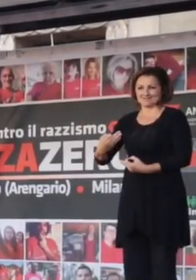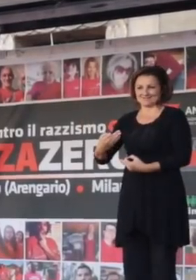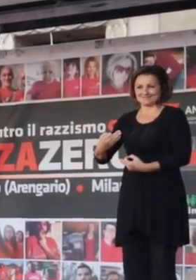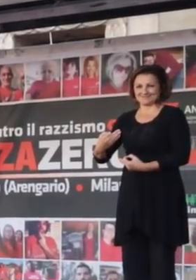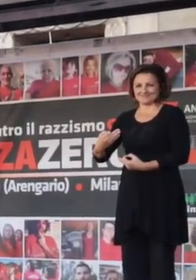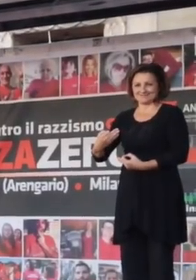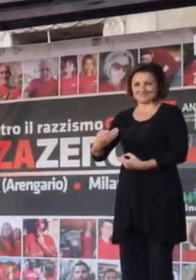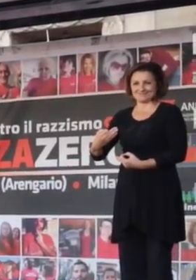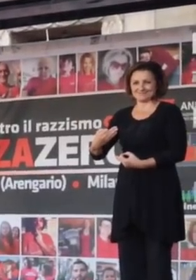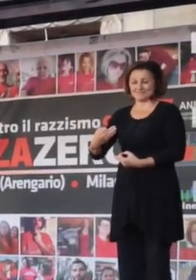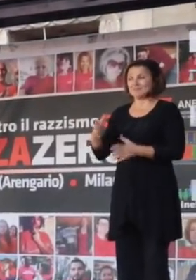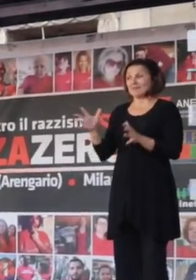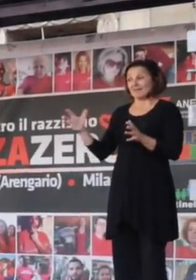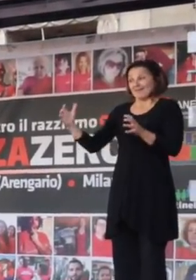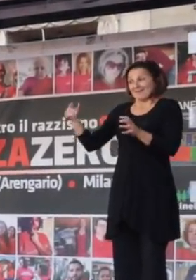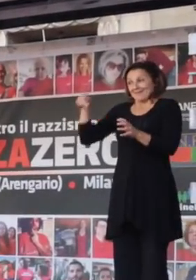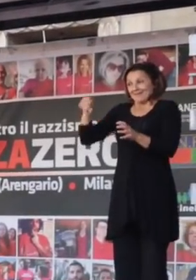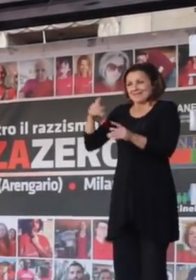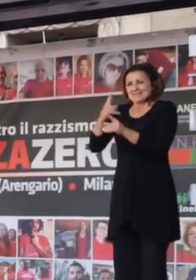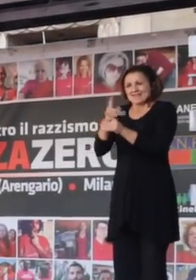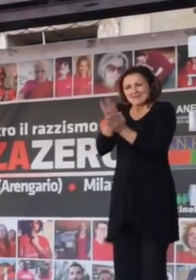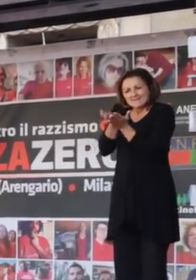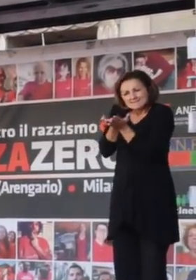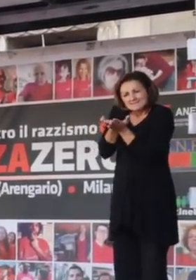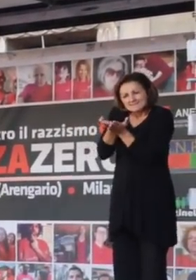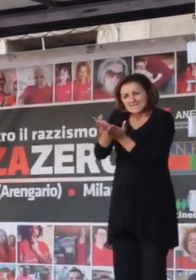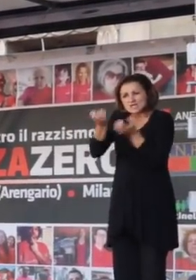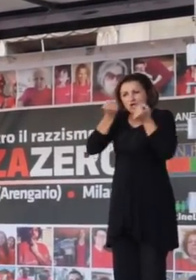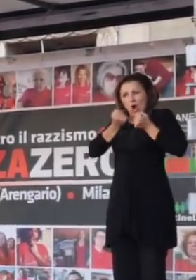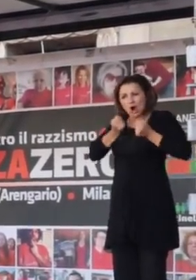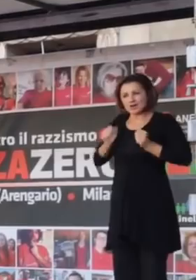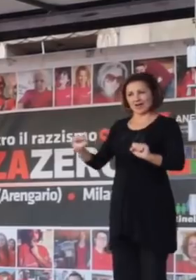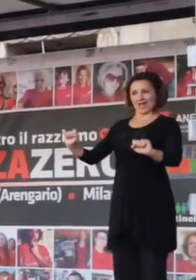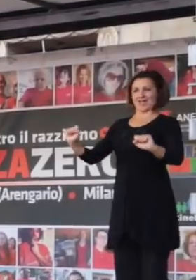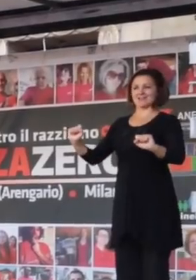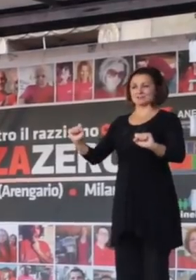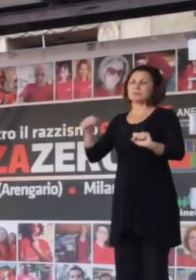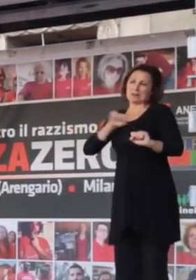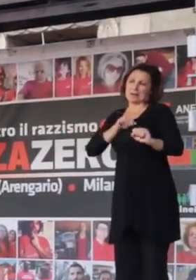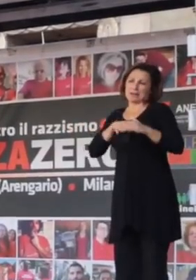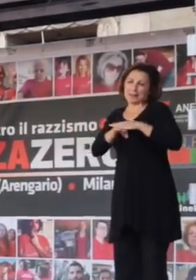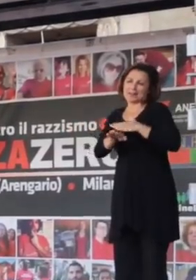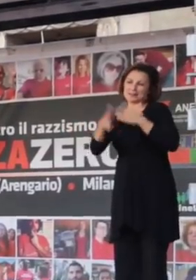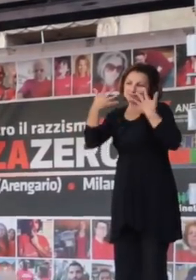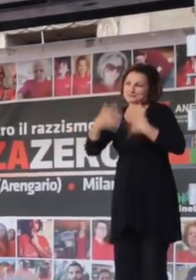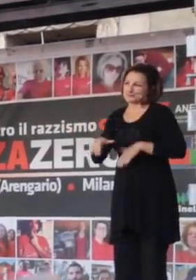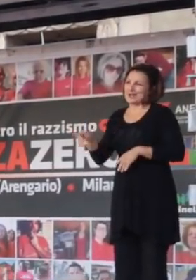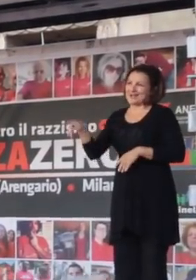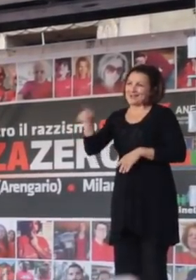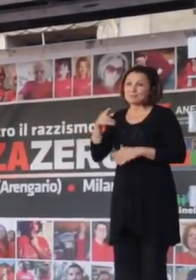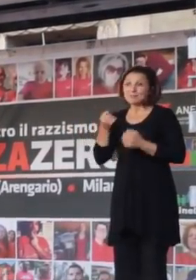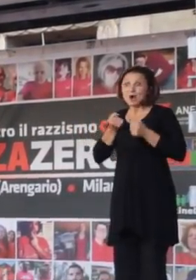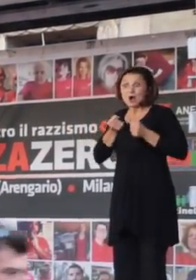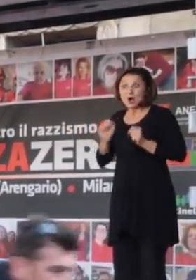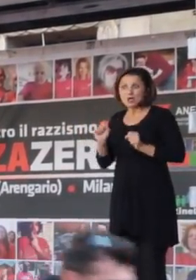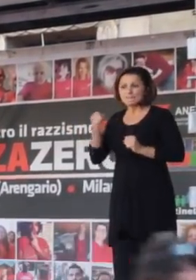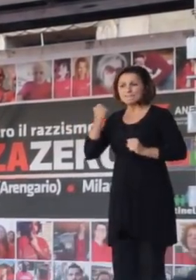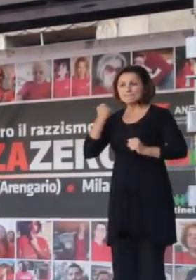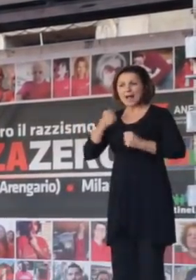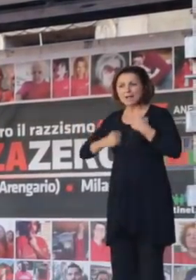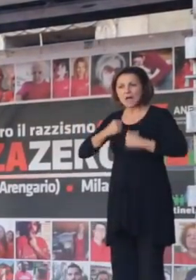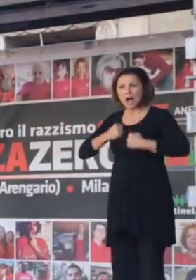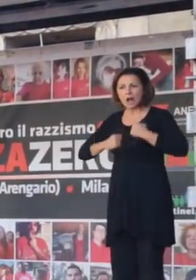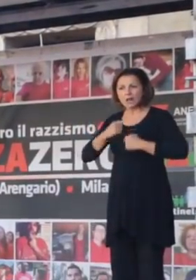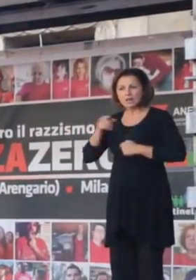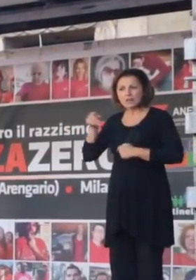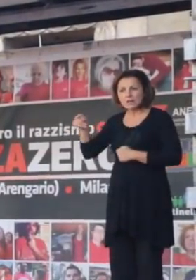un coraggio che io credo ci accomuni nel riprendere in mano determinate battaglie. AMPI lo